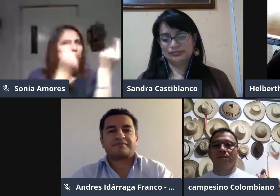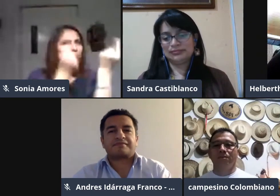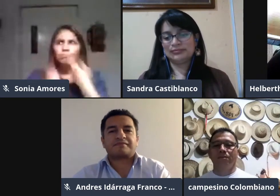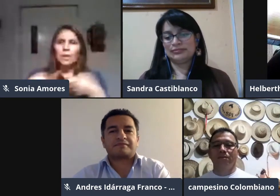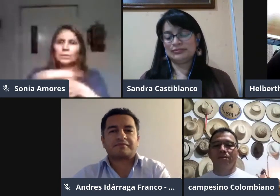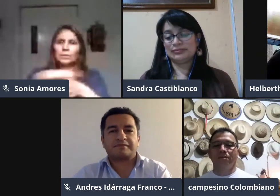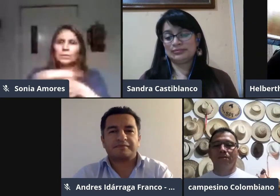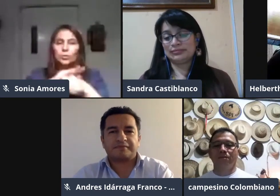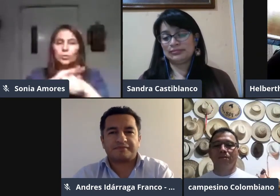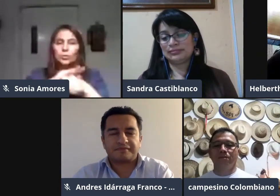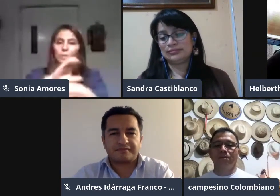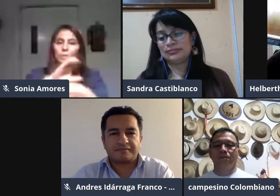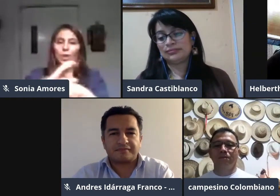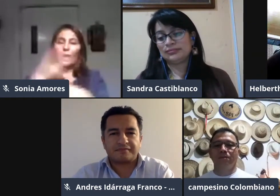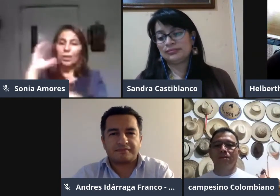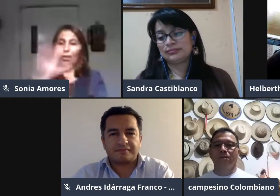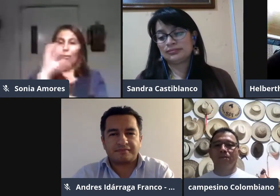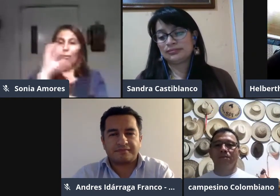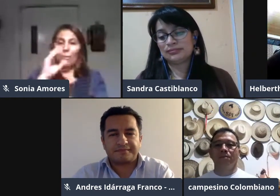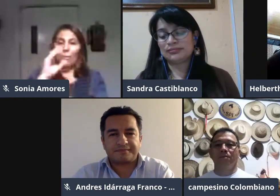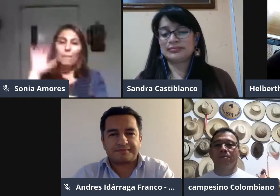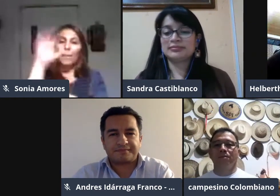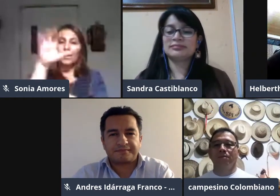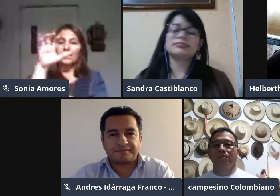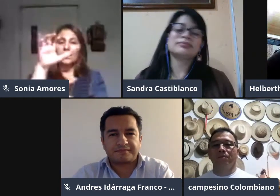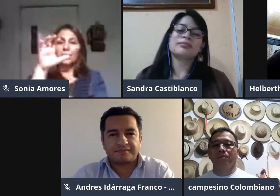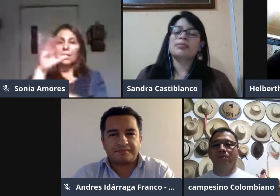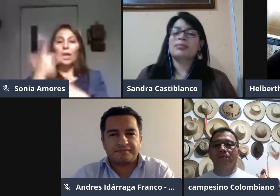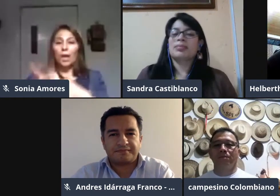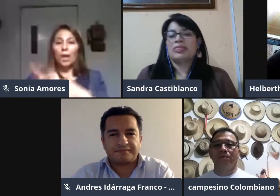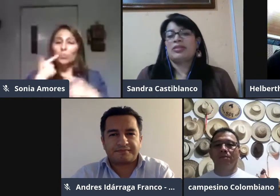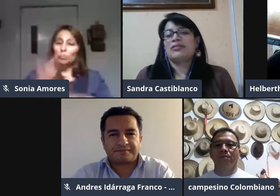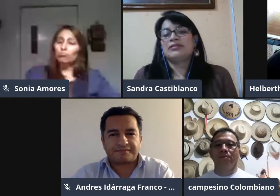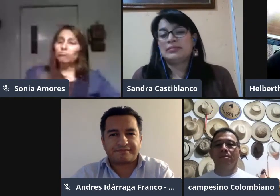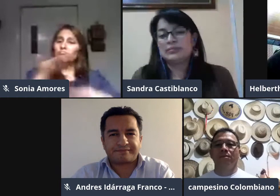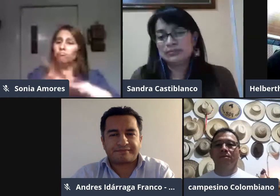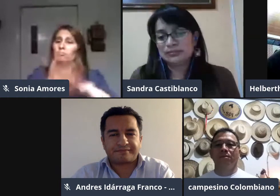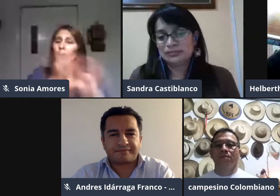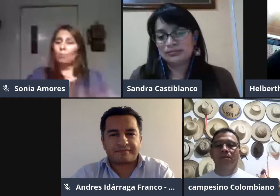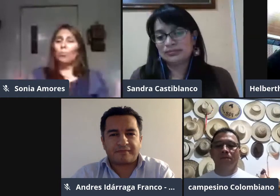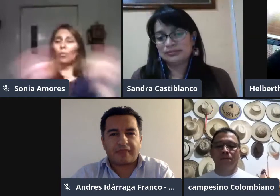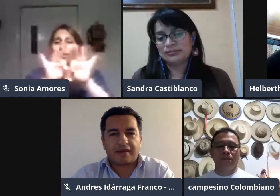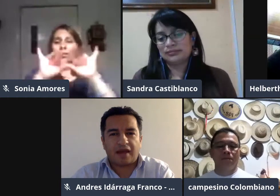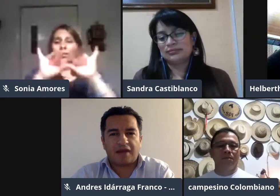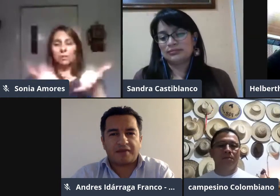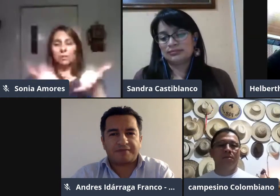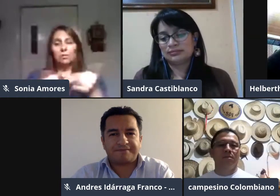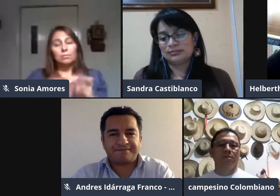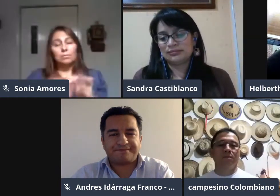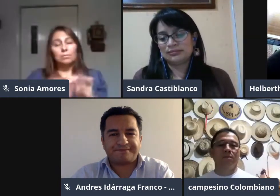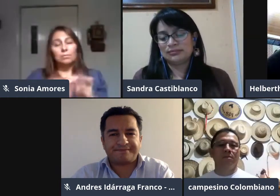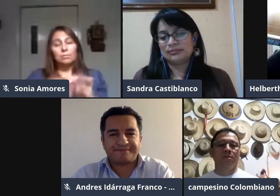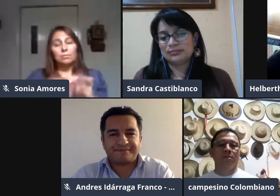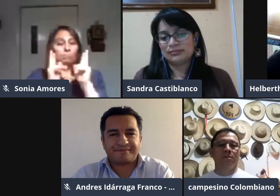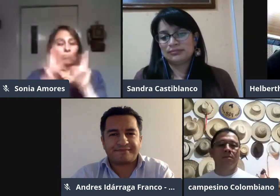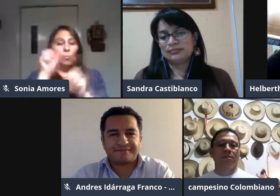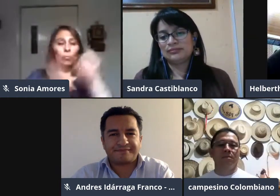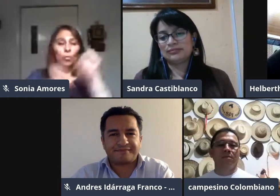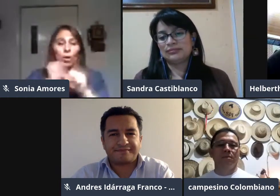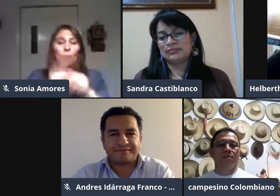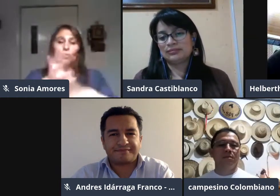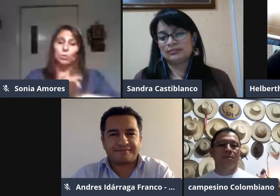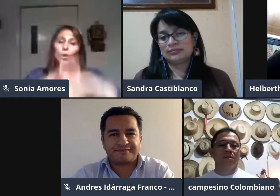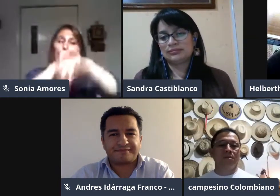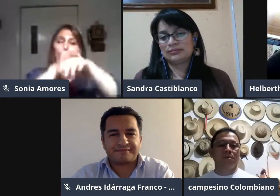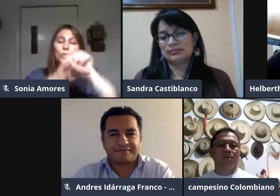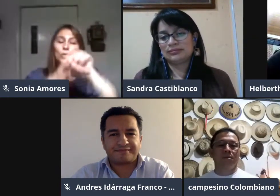país, han hecho esta apuesta tan importante, y esperamos además con el doctor Andrés